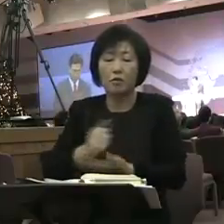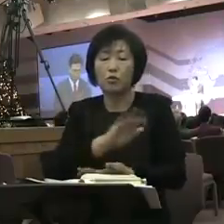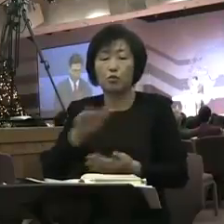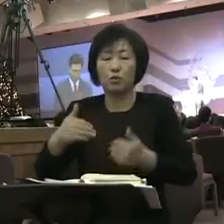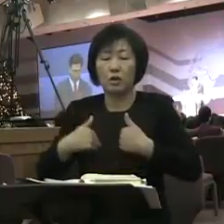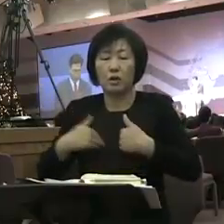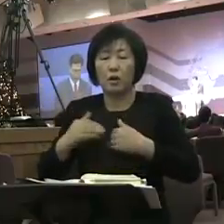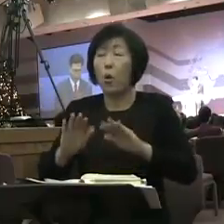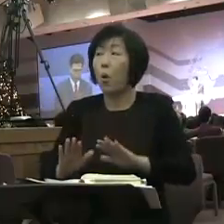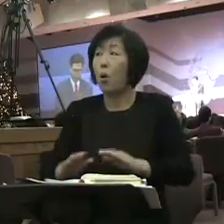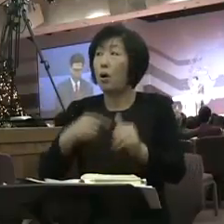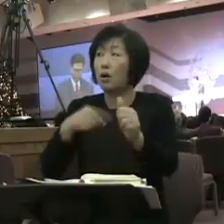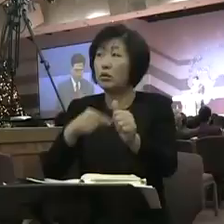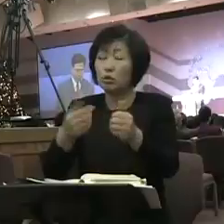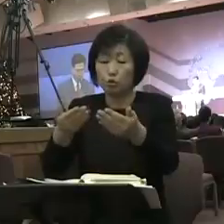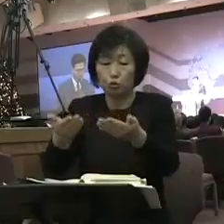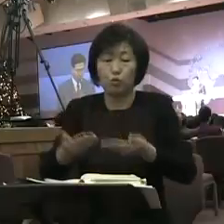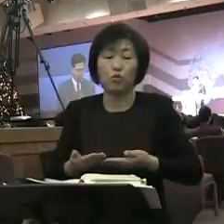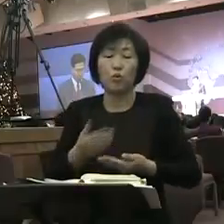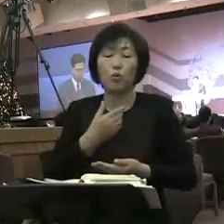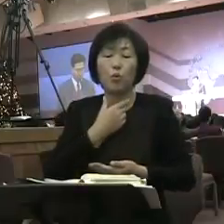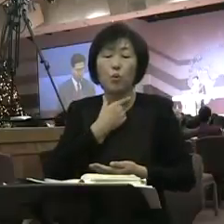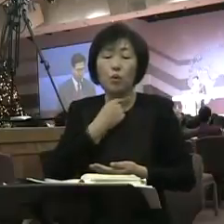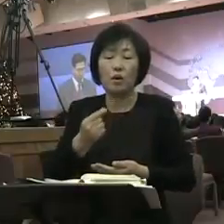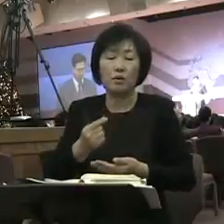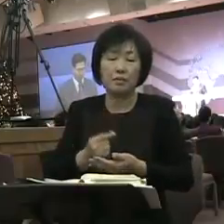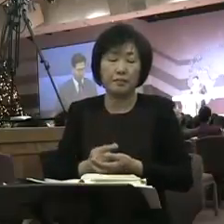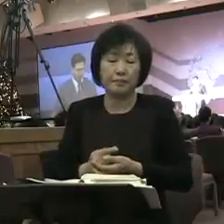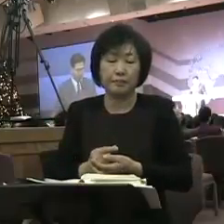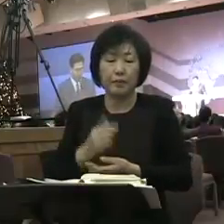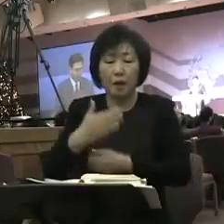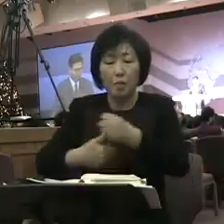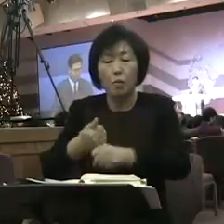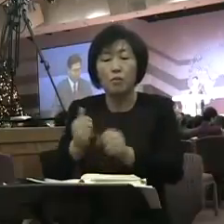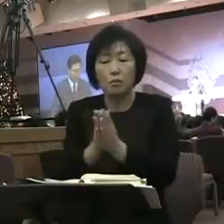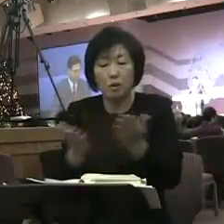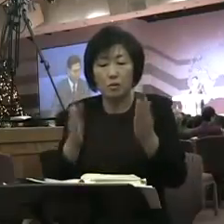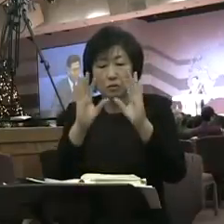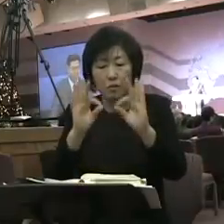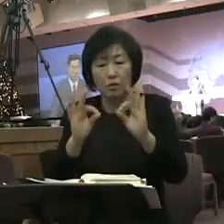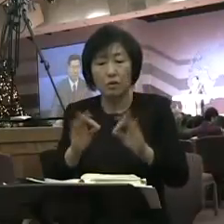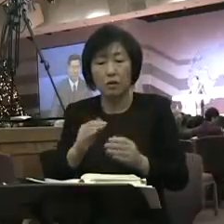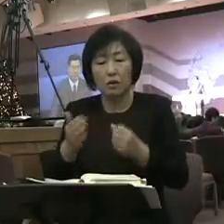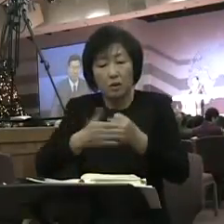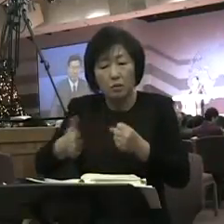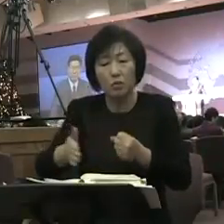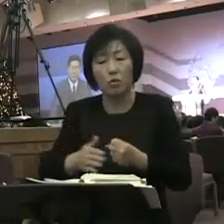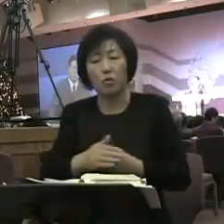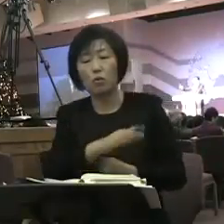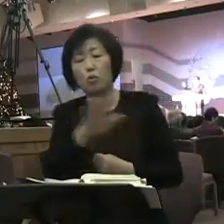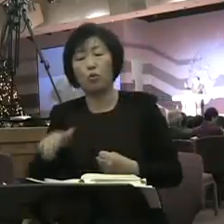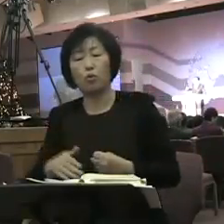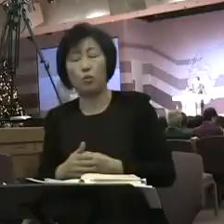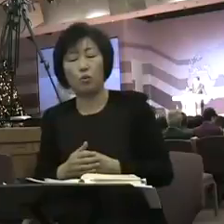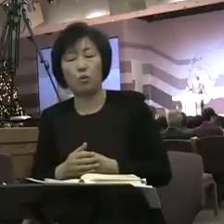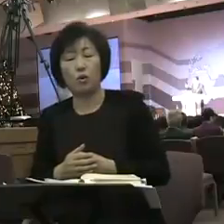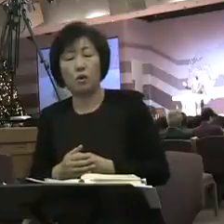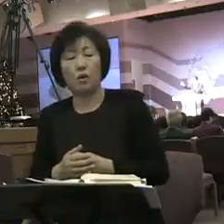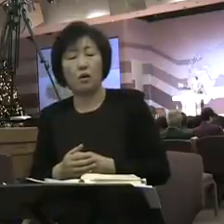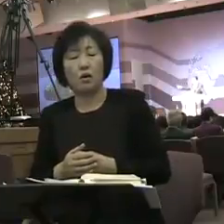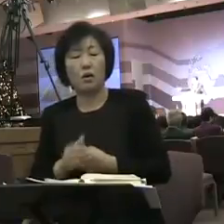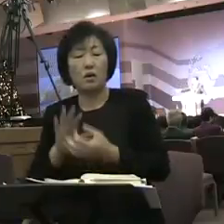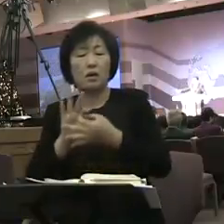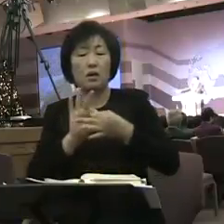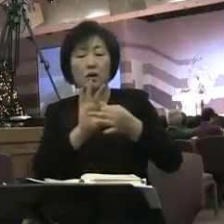가르쳐 주시기를 원하세요. 오늘 본문 말씀 우리가 잠깐 보겠습니다. 그러므로 그 이전